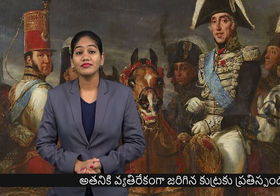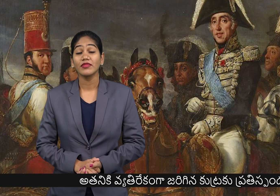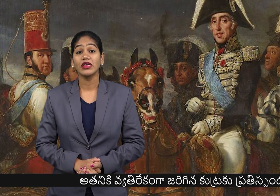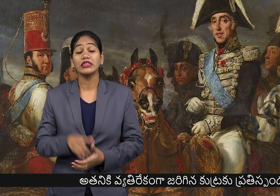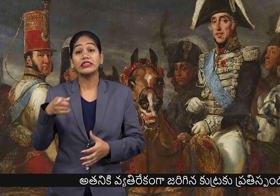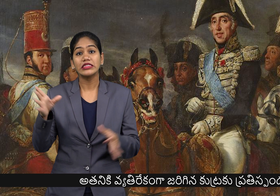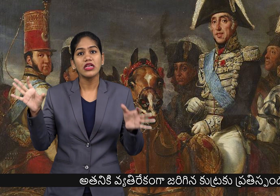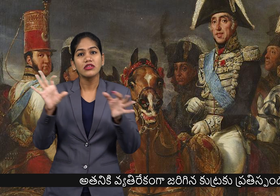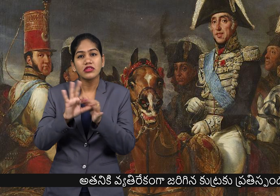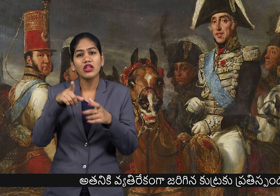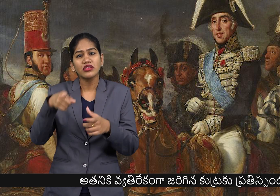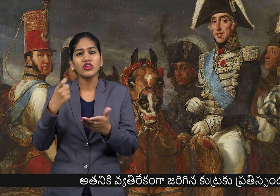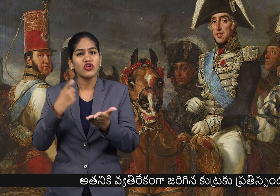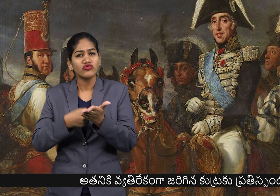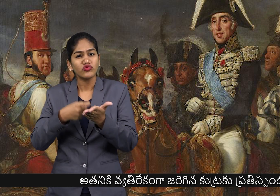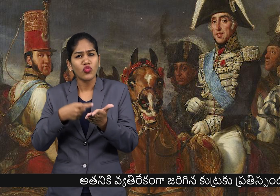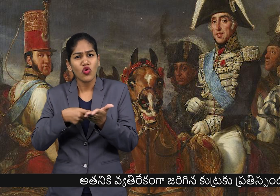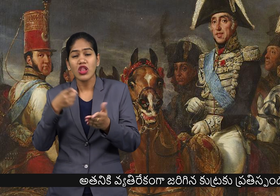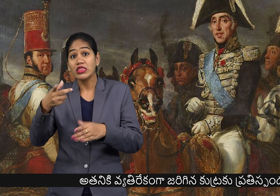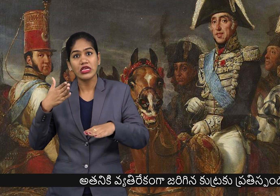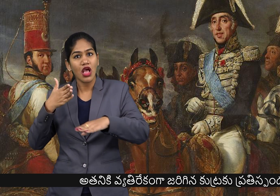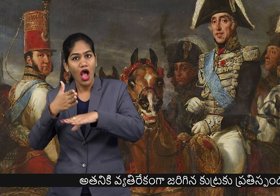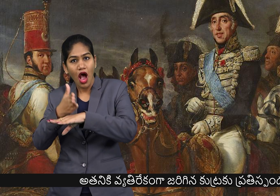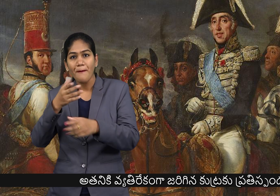అతనికి వ్యతిరేకంగా జరిగిన కుట్రకు ప్రతిస్పందనగా